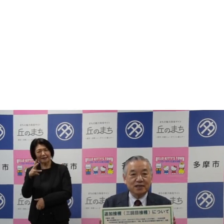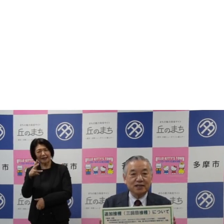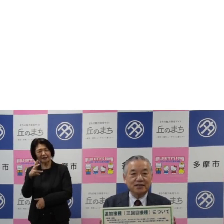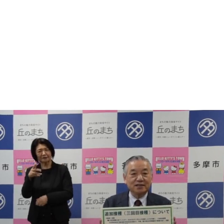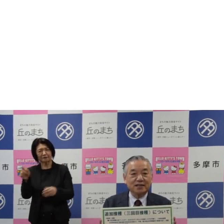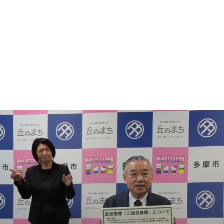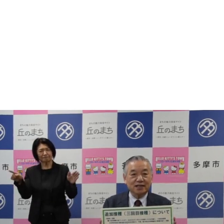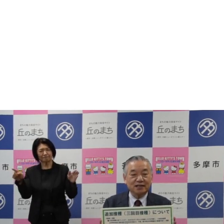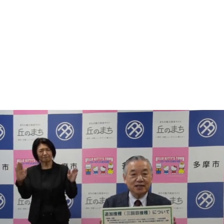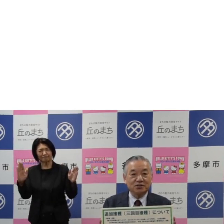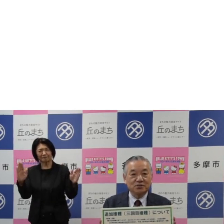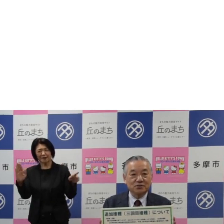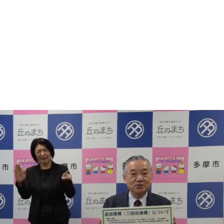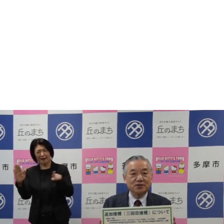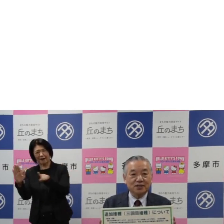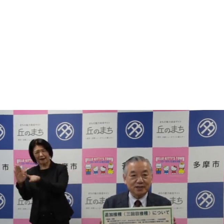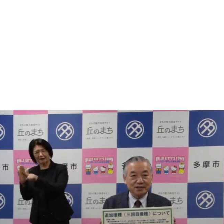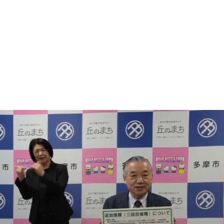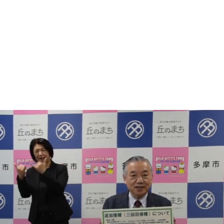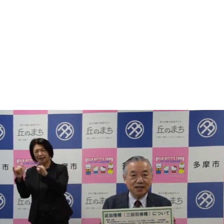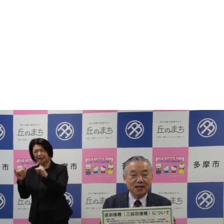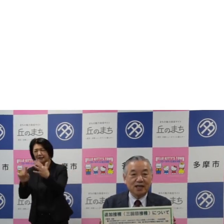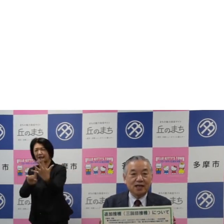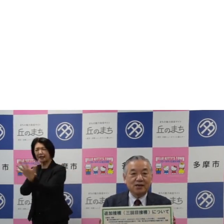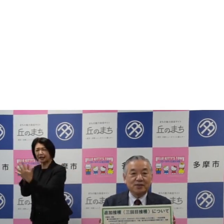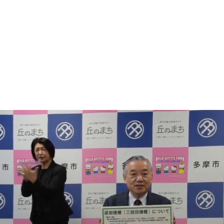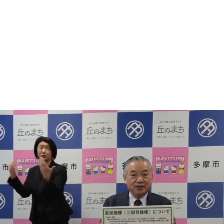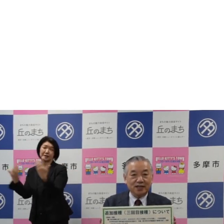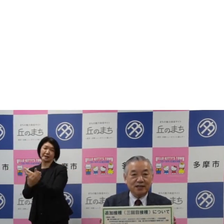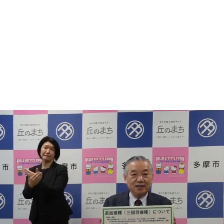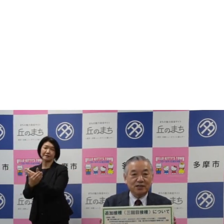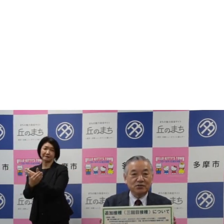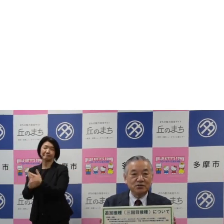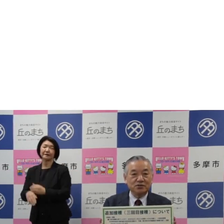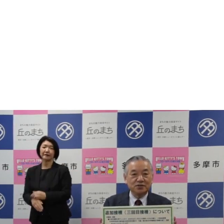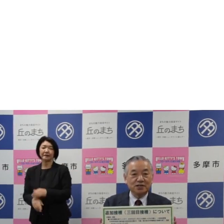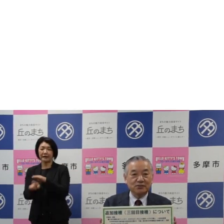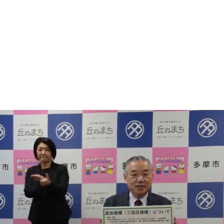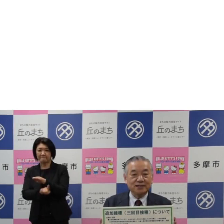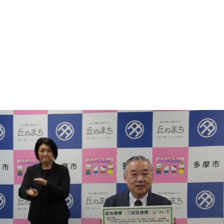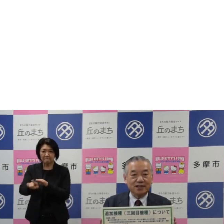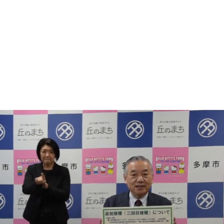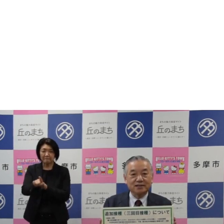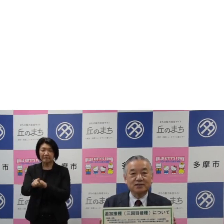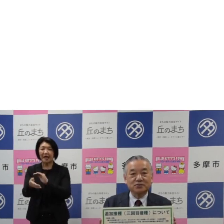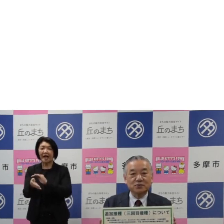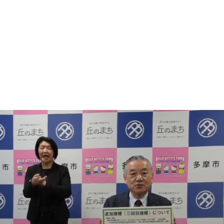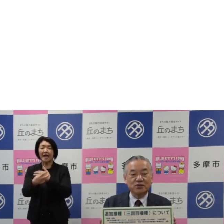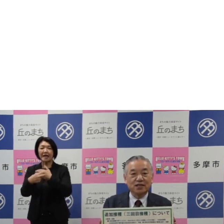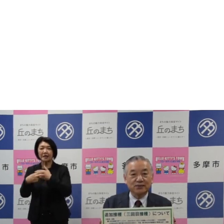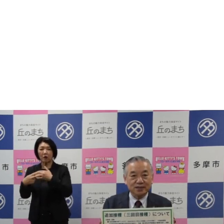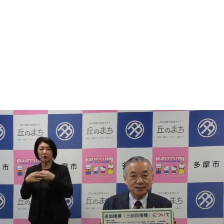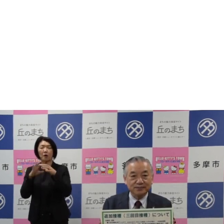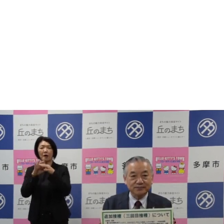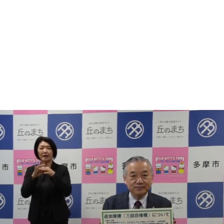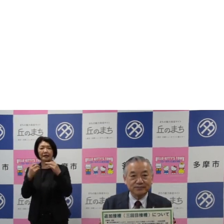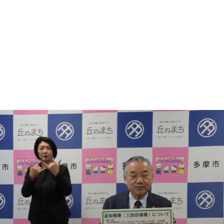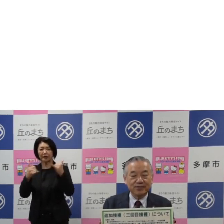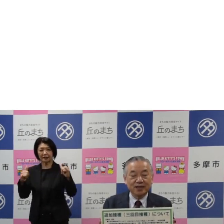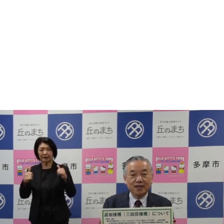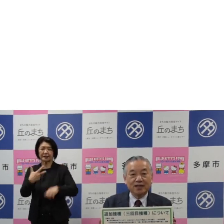以上経過した方が対象となります。まずは医療従事者の皆さんから接種を行います